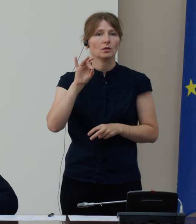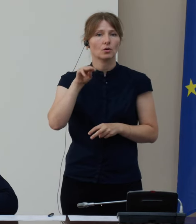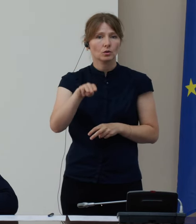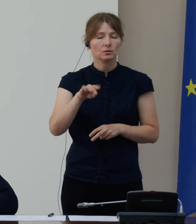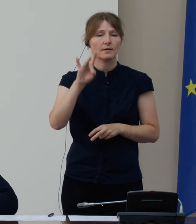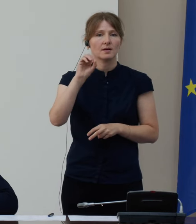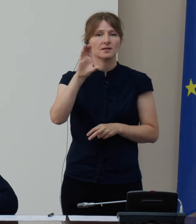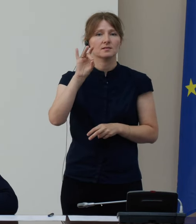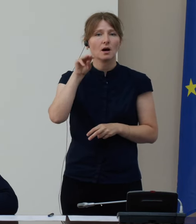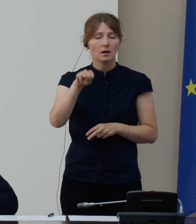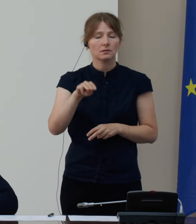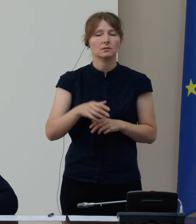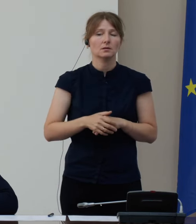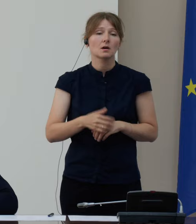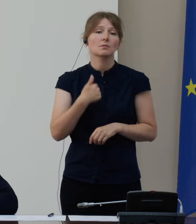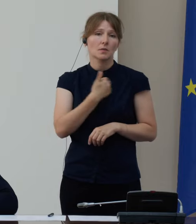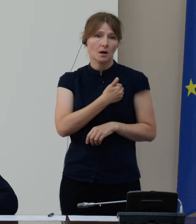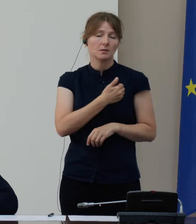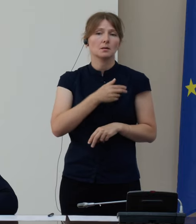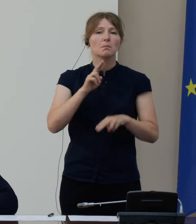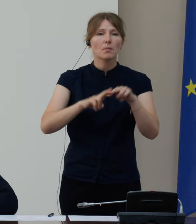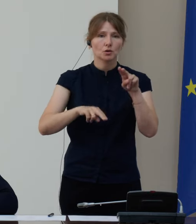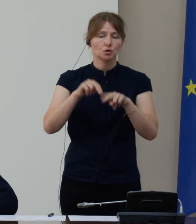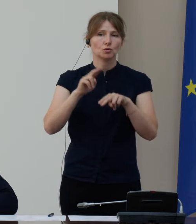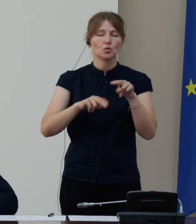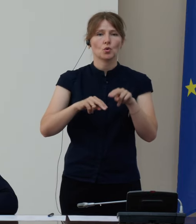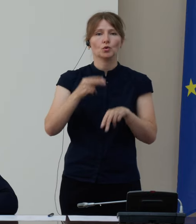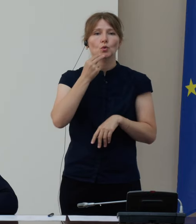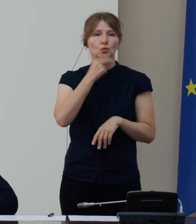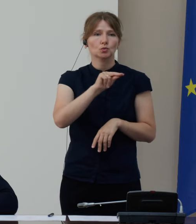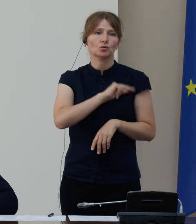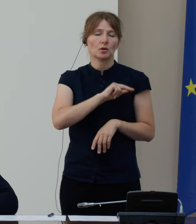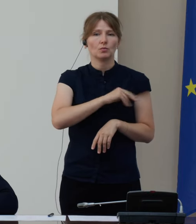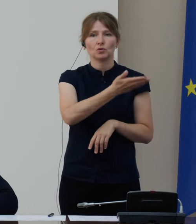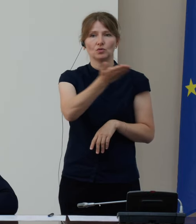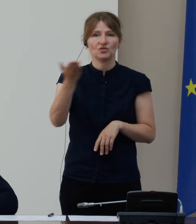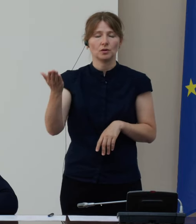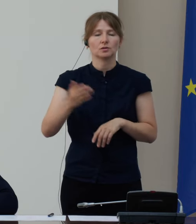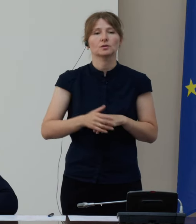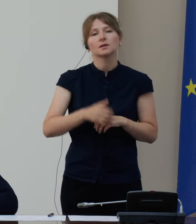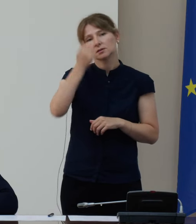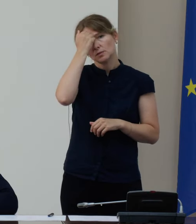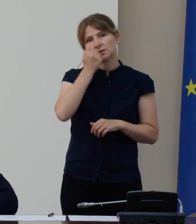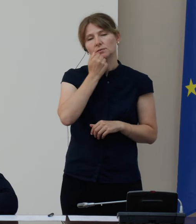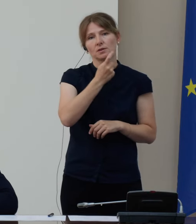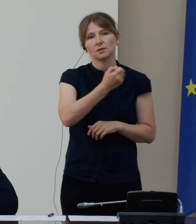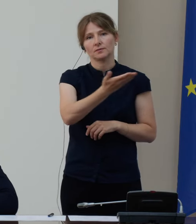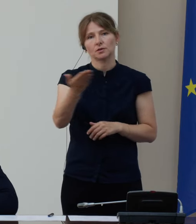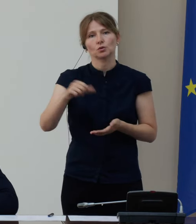construim această bestie care poate să facă față acestor probleme. Încă o dată vă mulțumesc foarte mult!